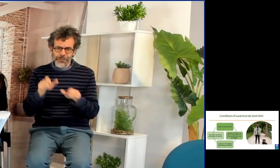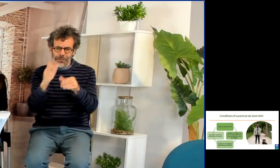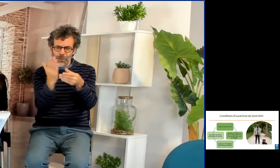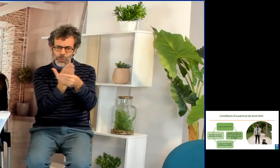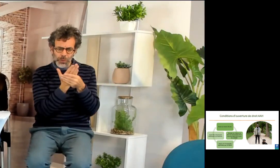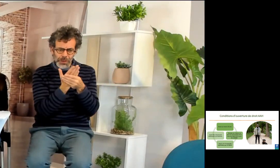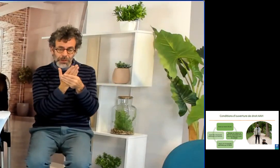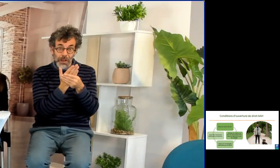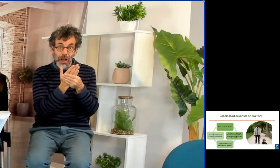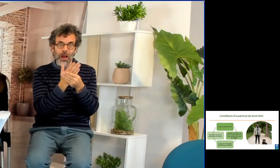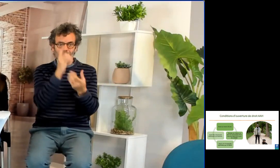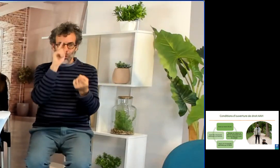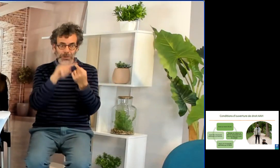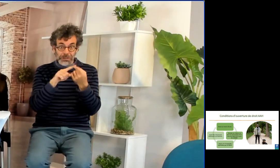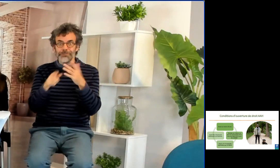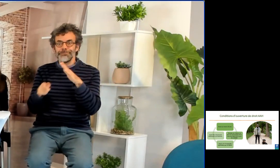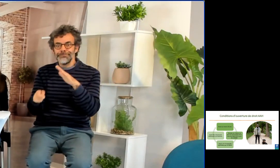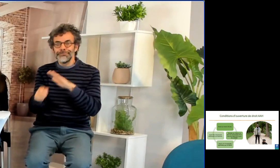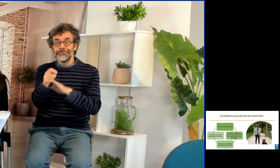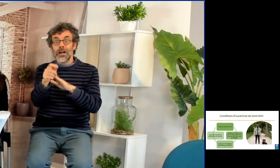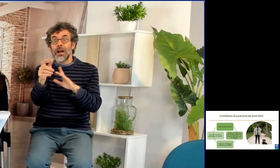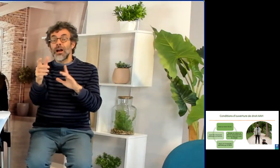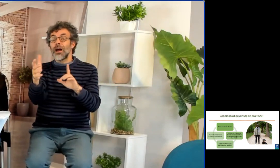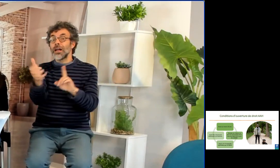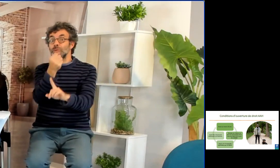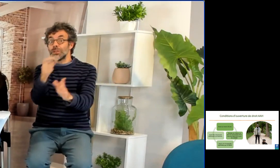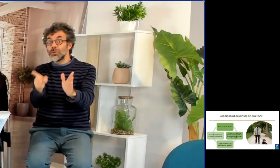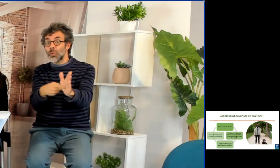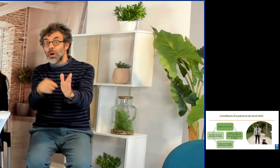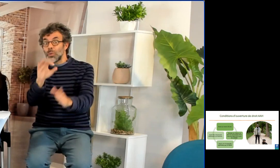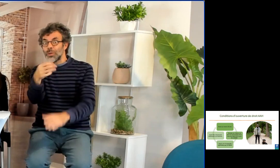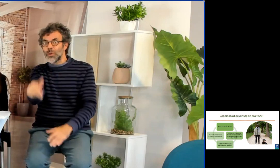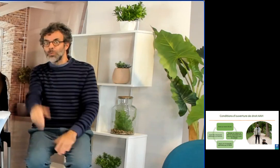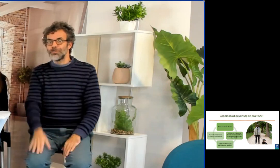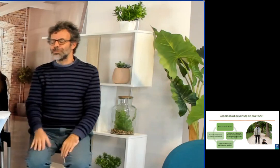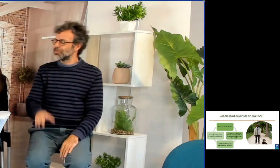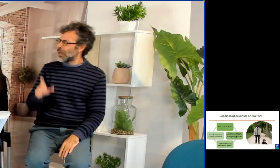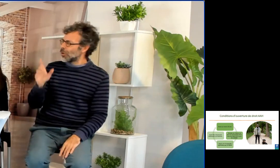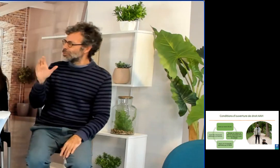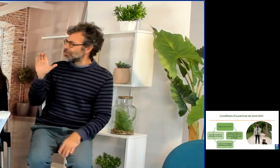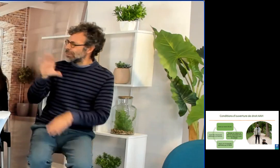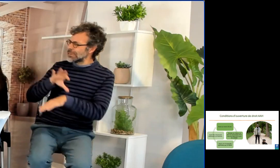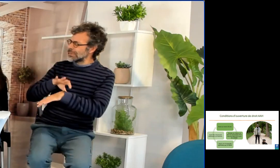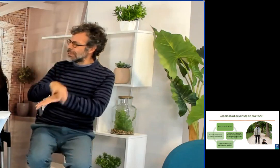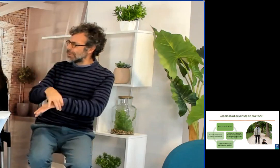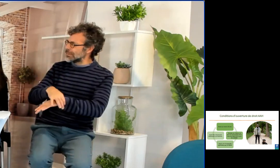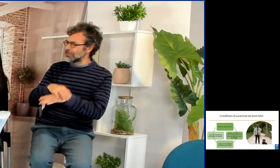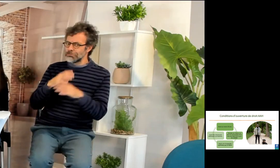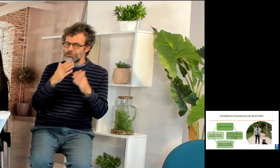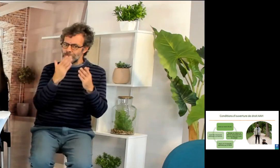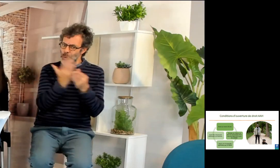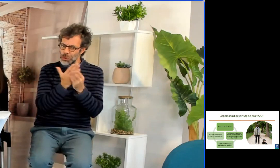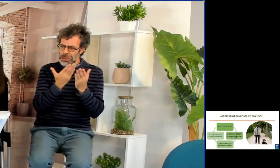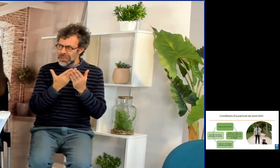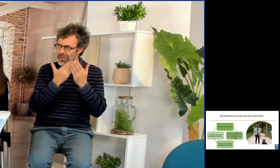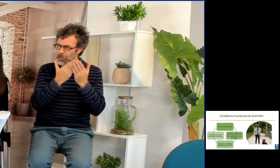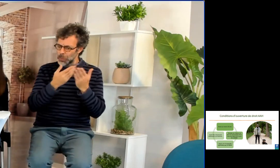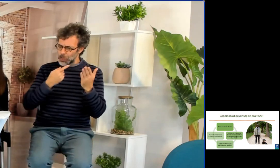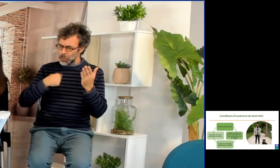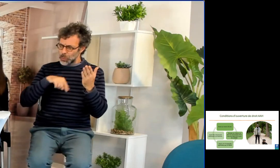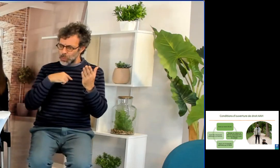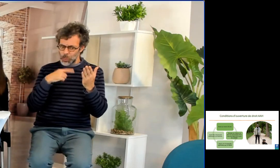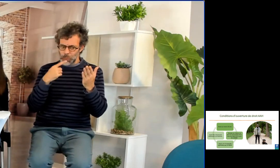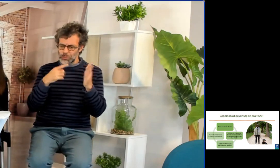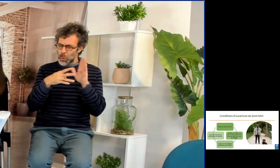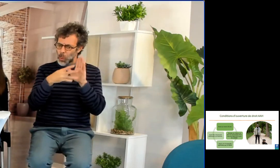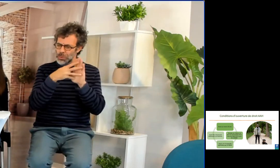allocation. Eh bien Céline, quelles sont les conditions administratives que la CAF va-t-elle étudier? Alors entre autres,